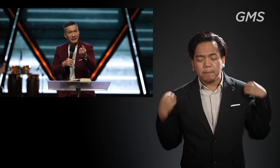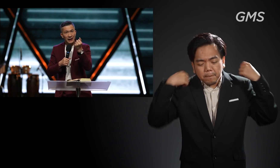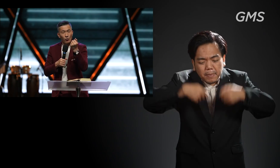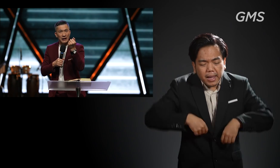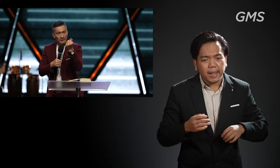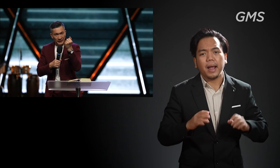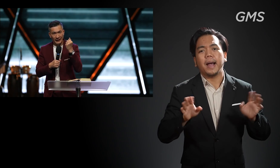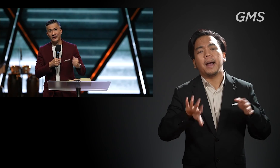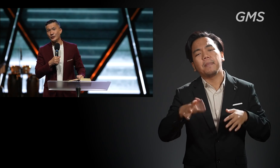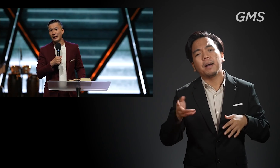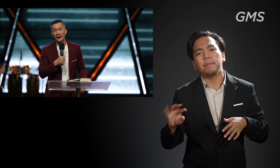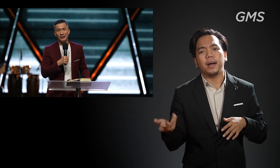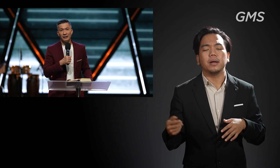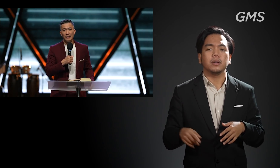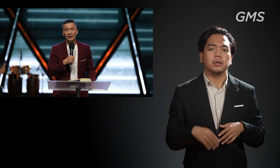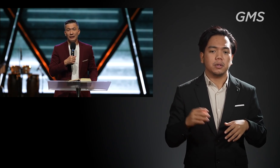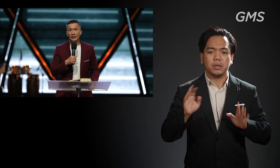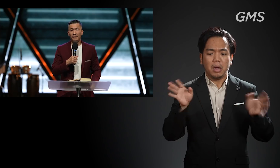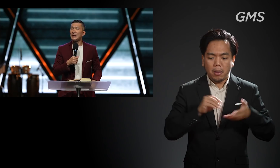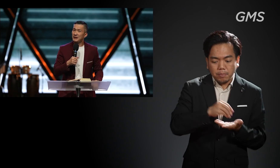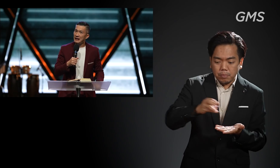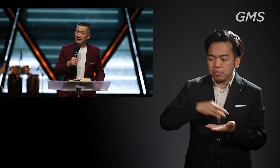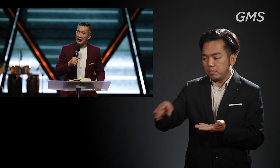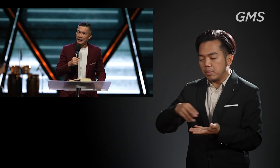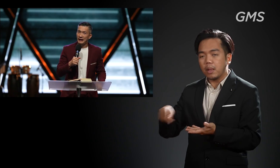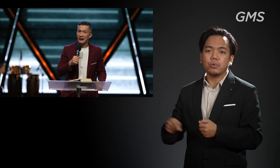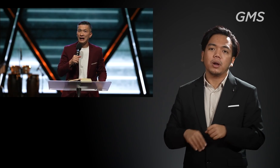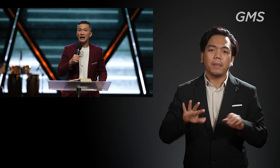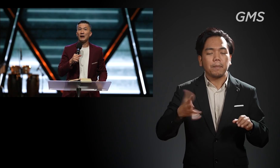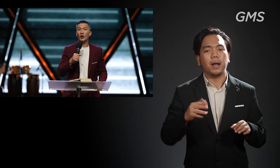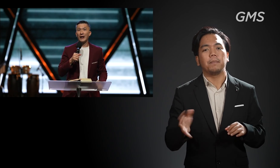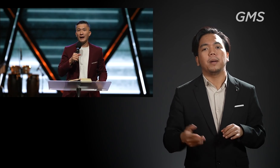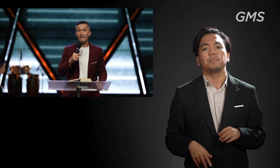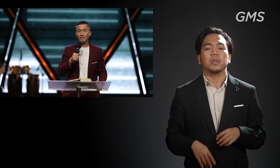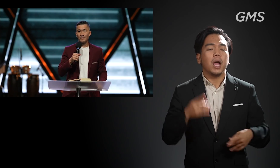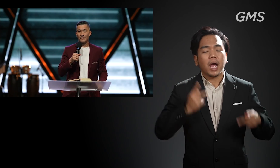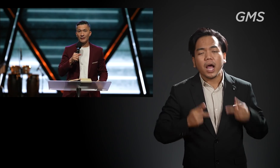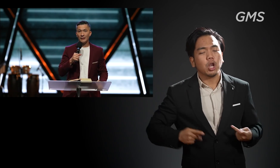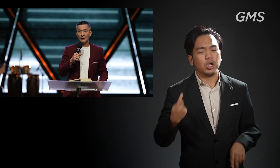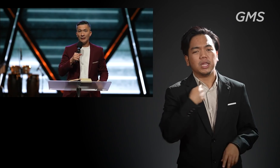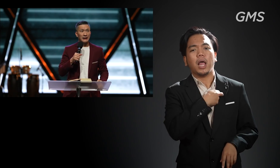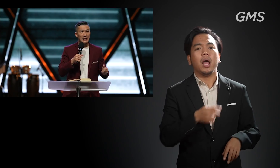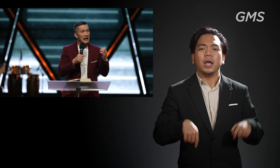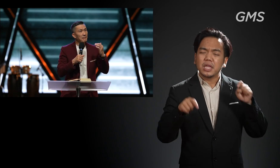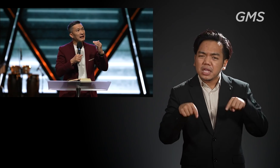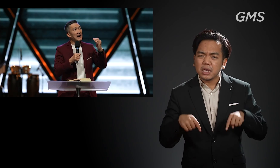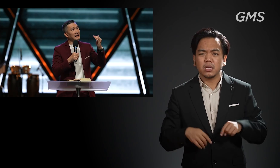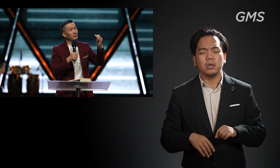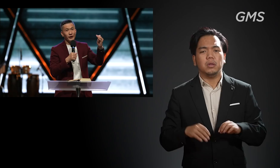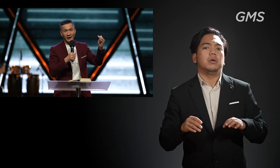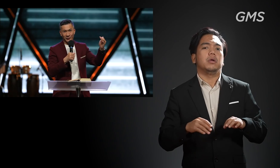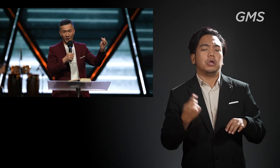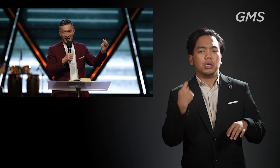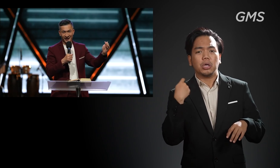Kalau kita dengan uang seperti ini juga, bisa-bisa nanti akhirnya kita gagal mengelola. Dan kita tidak akan